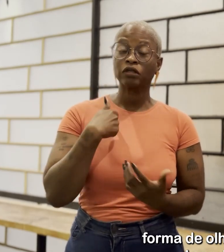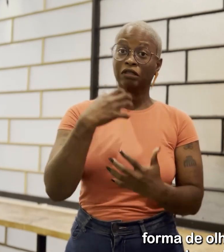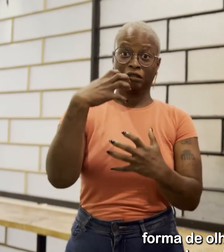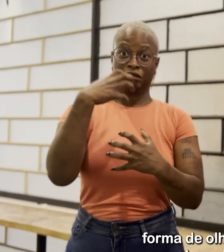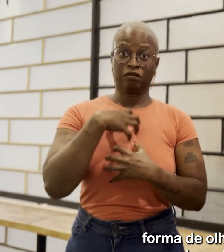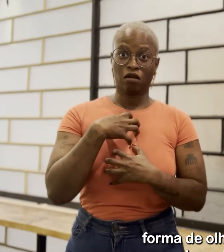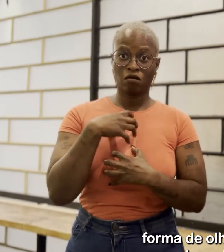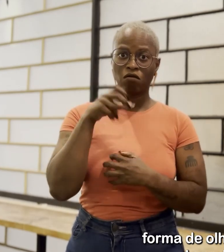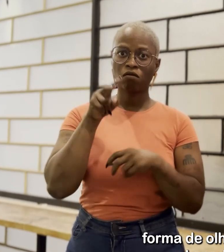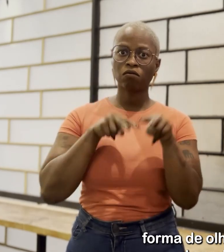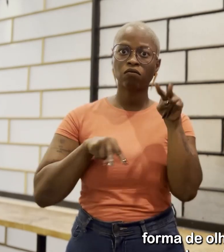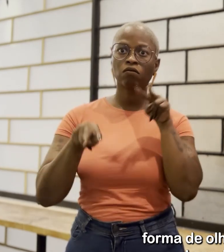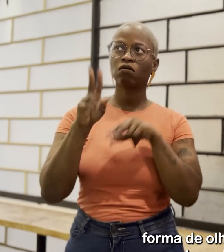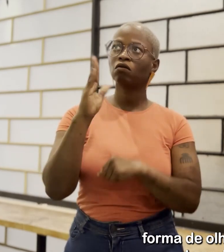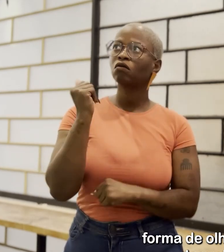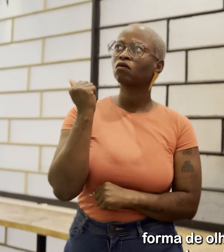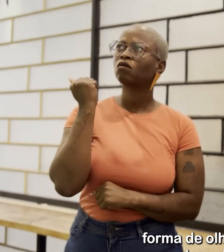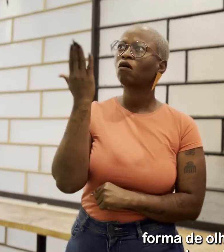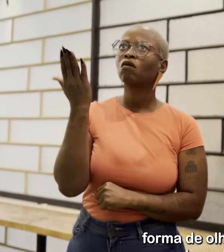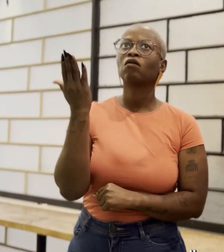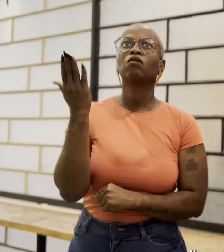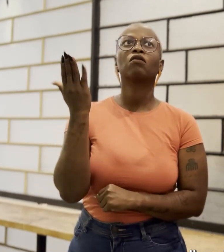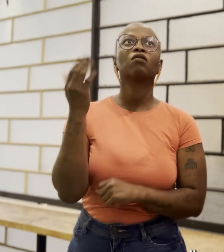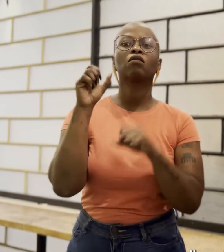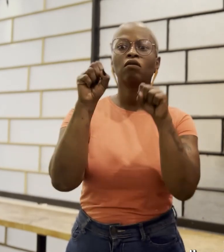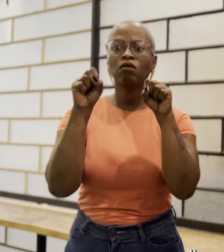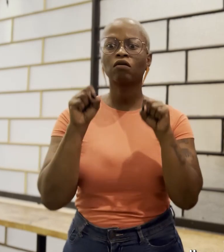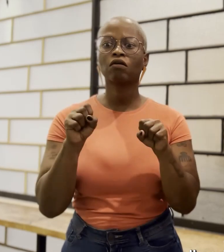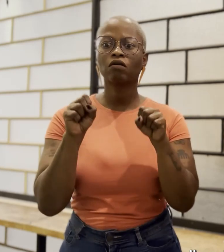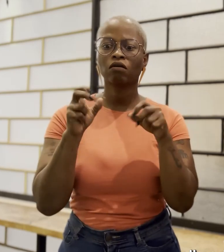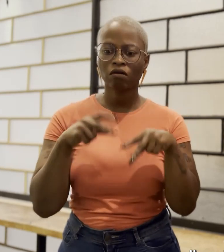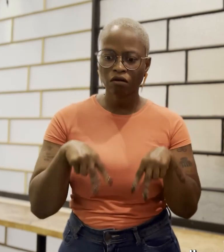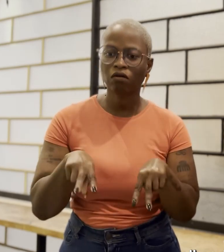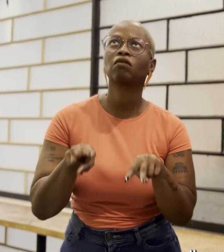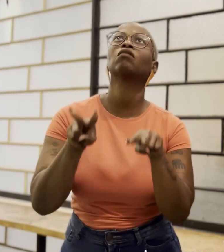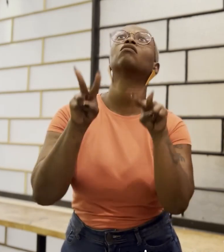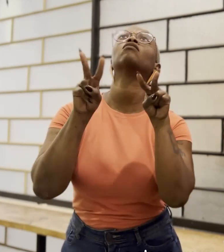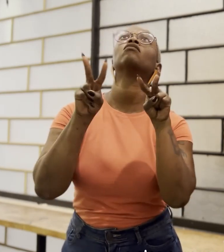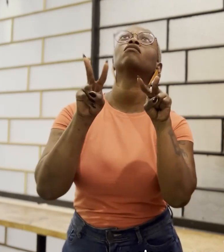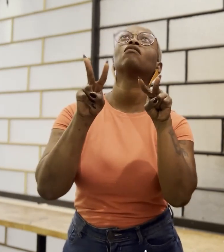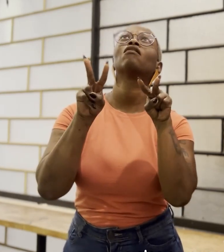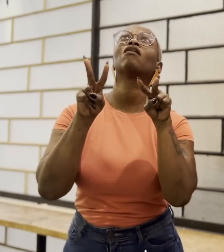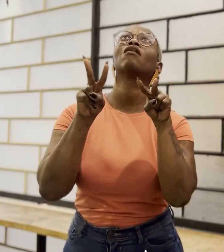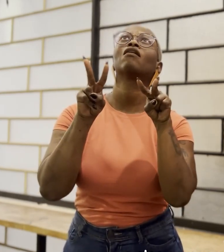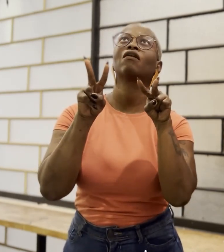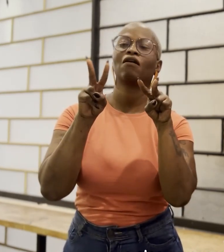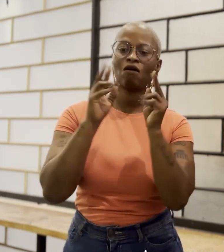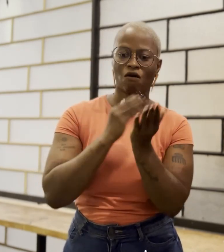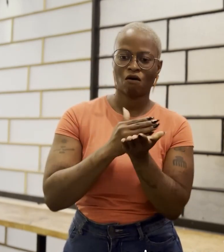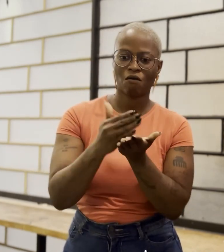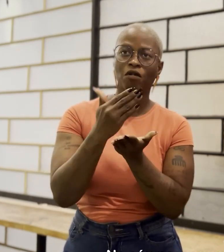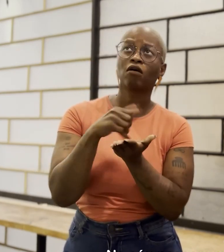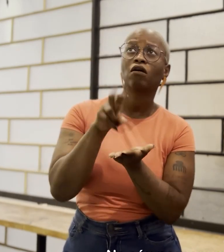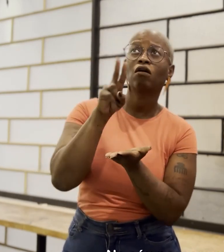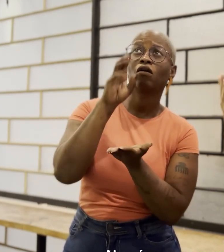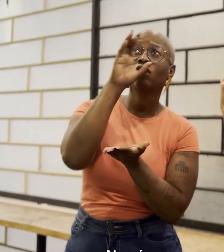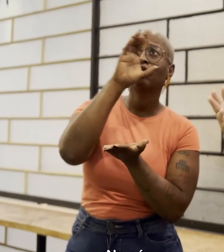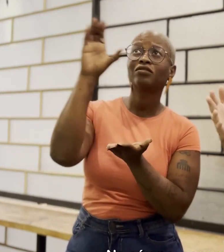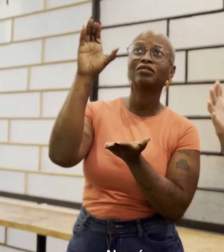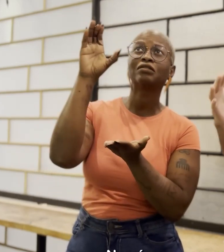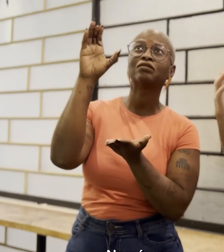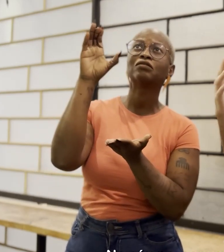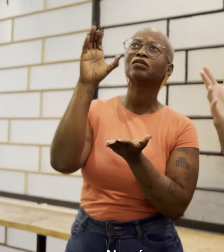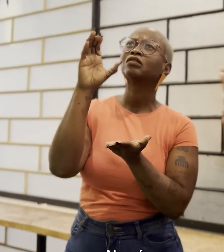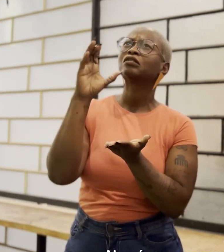forma de olhar para o exterior daquele labirinto é olhando para cima. E eles começam a olhar para o céu, e no céu